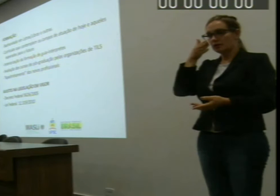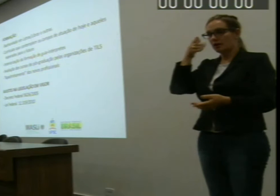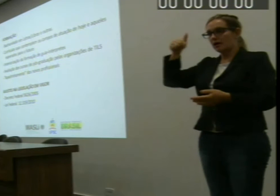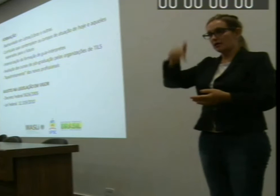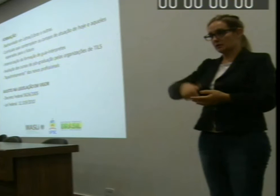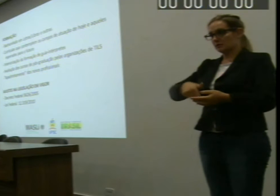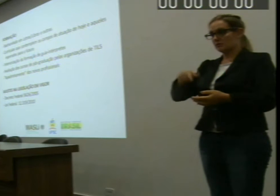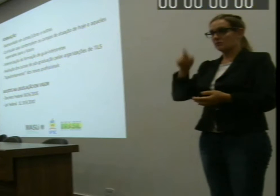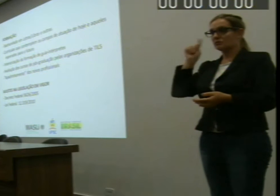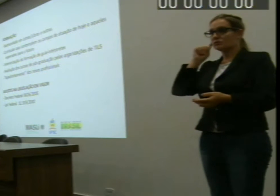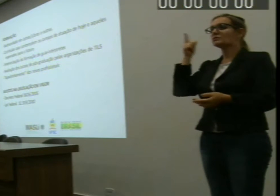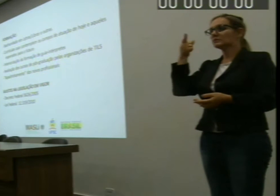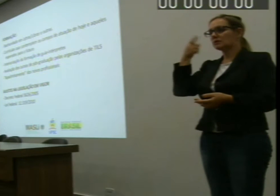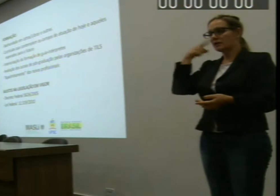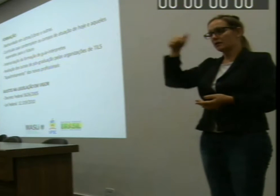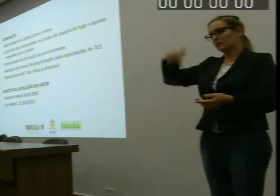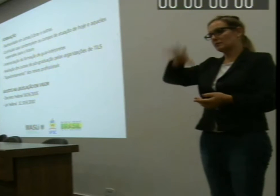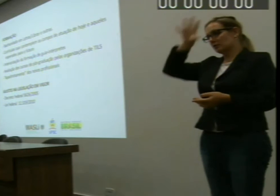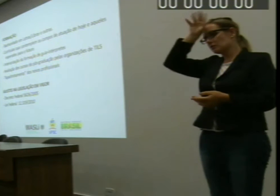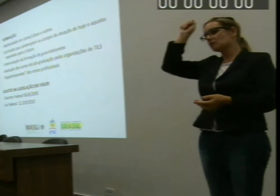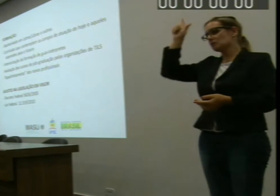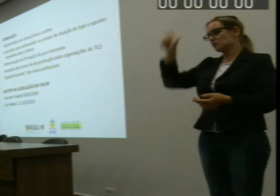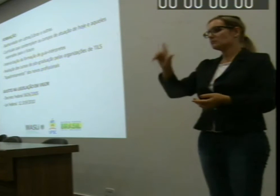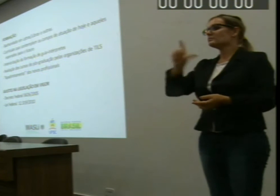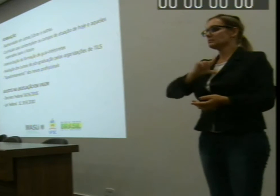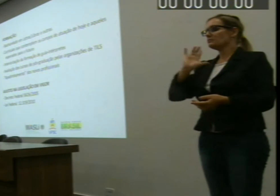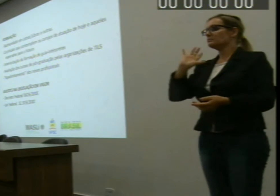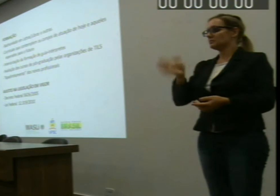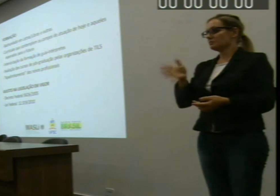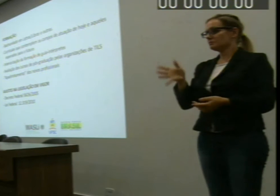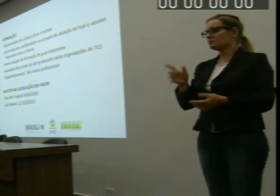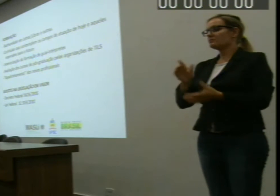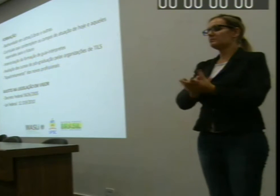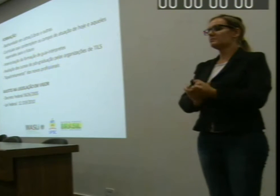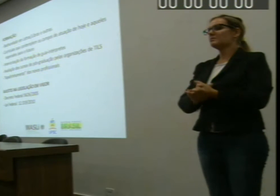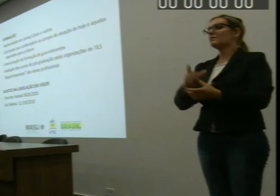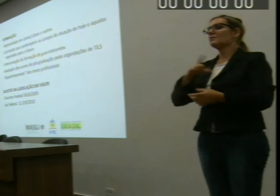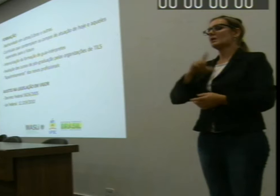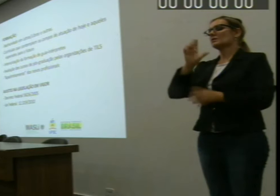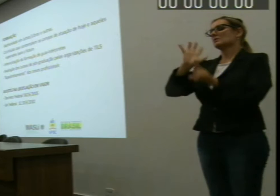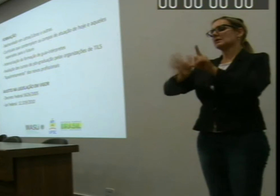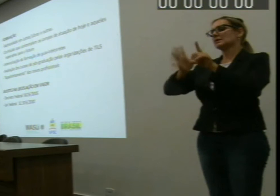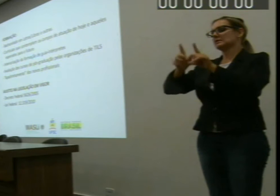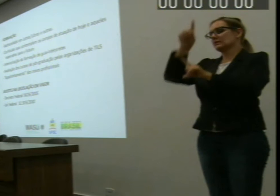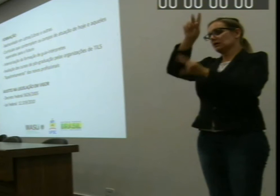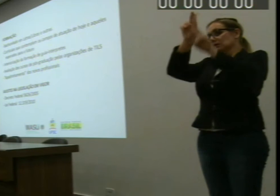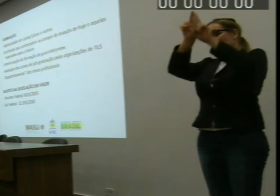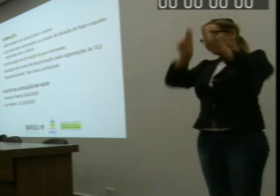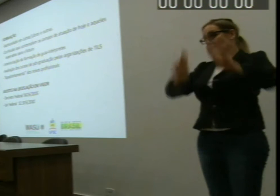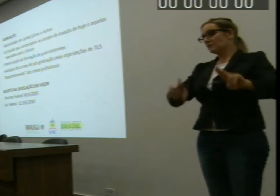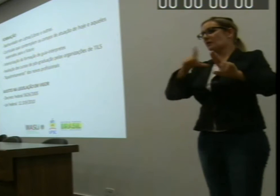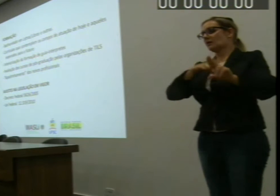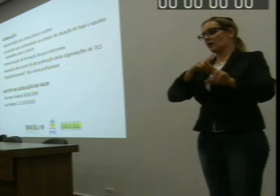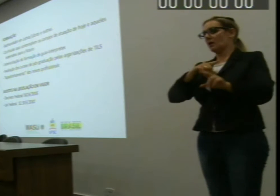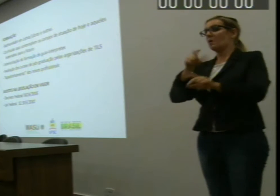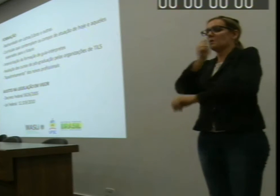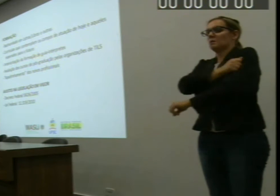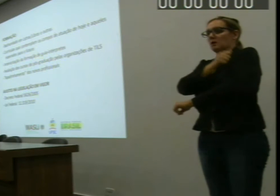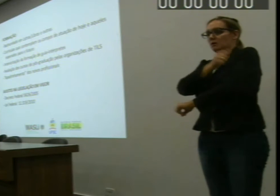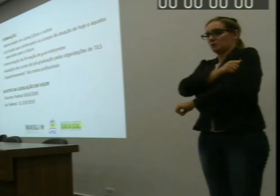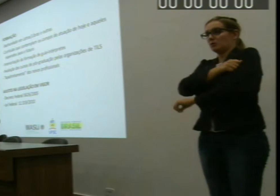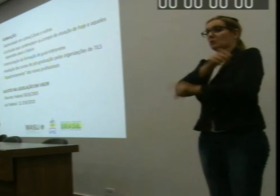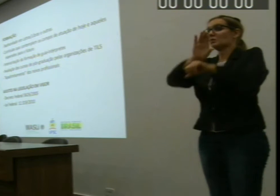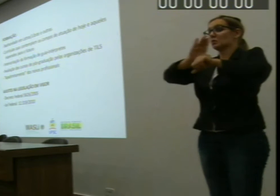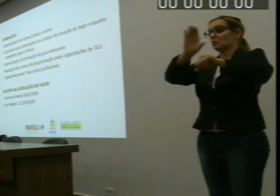Sul a no letras libras da uisk Eu tenho um aluno que é surdo cego no curso letras